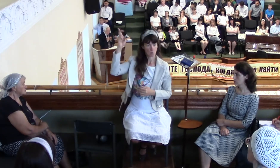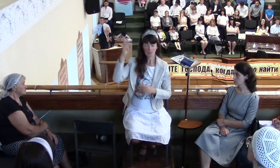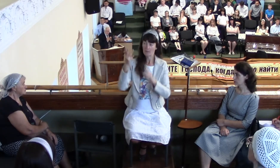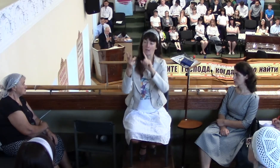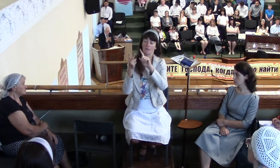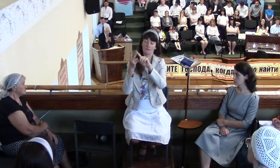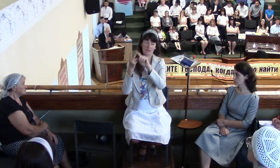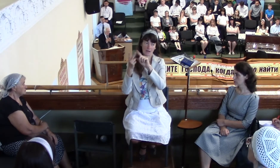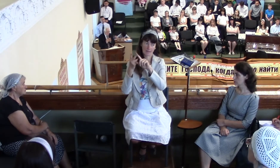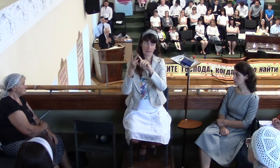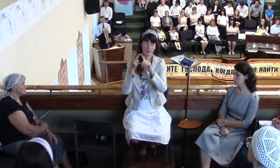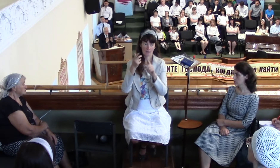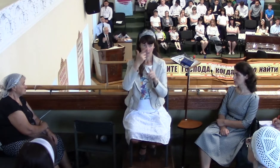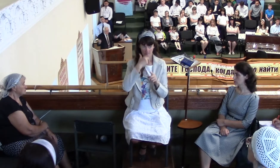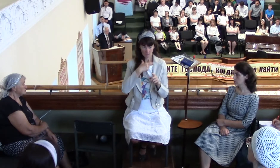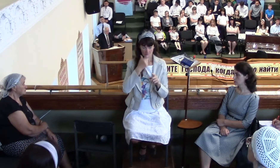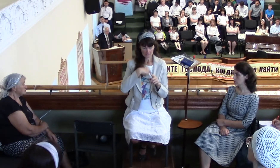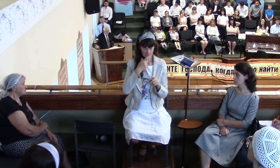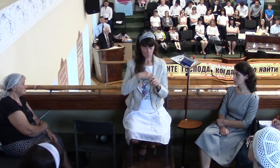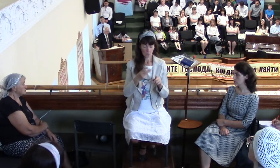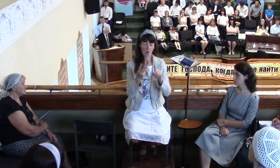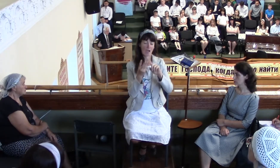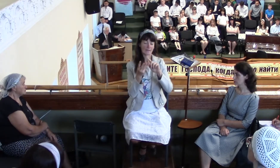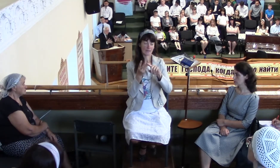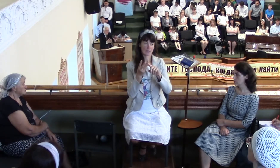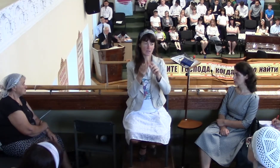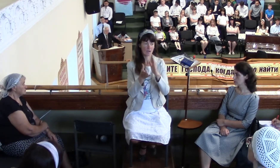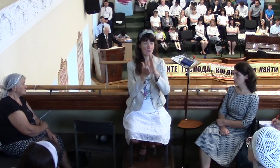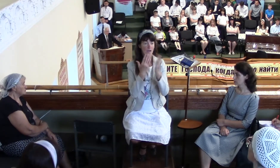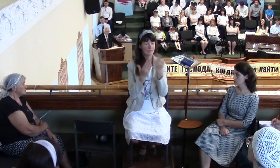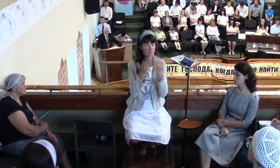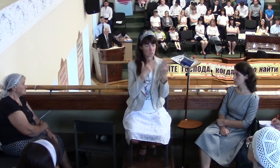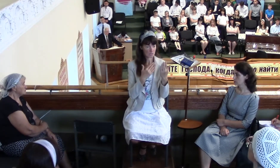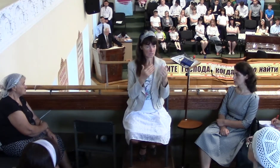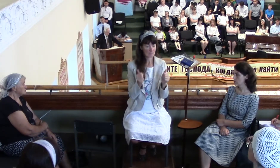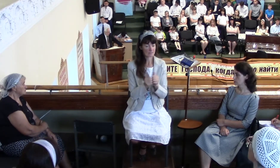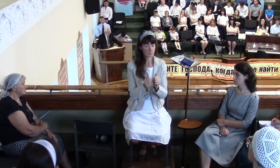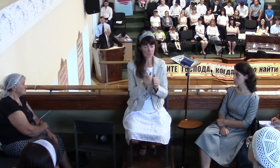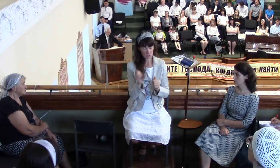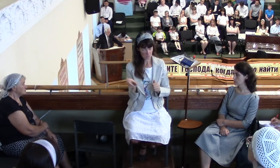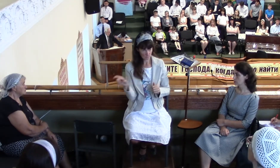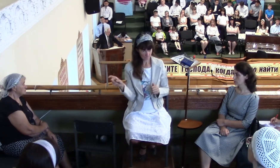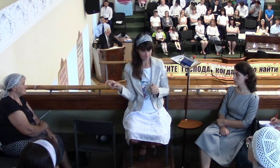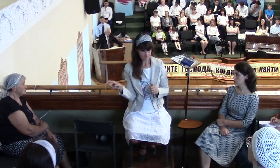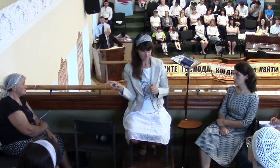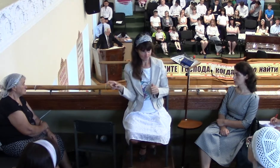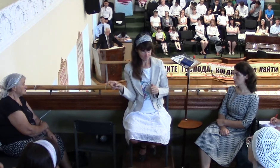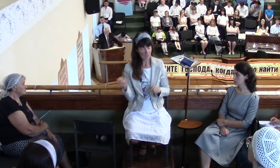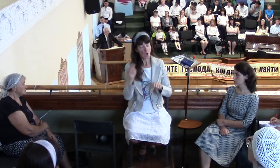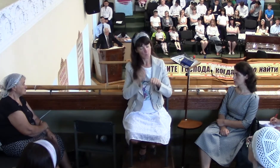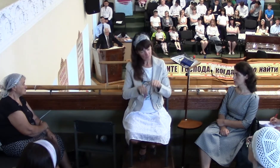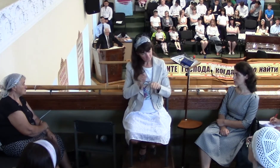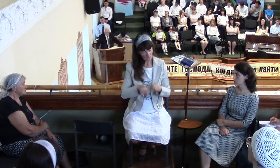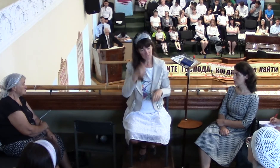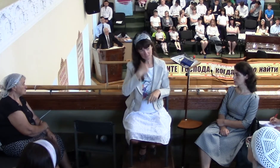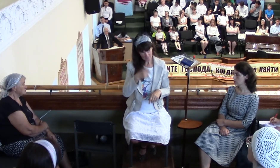собою. Третья сфера – отношения с ближними. Вот мы должны проверить в этих трех сферах. Если бы мы